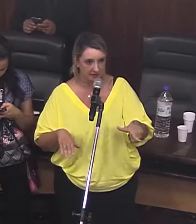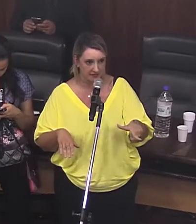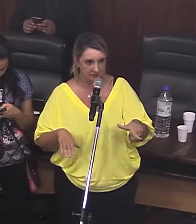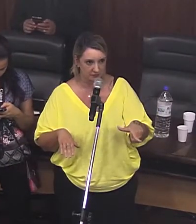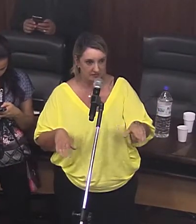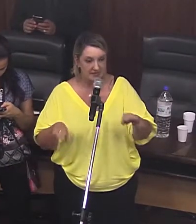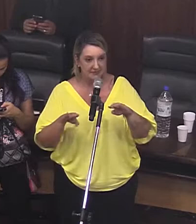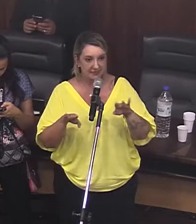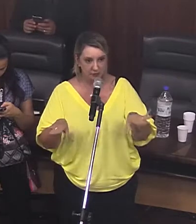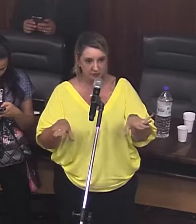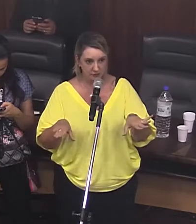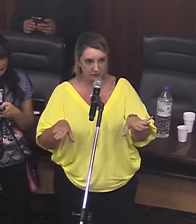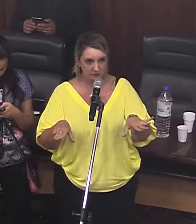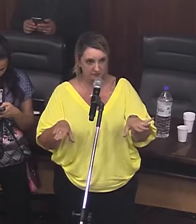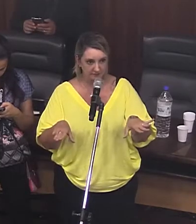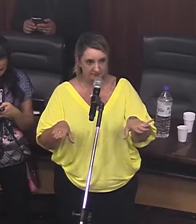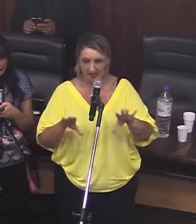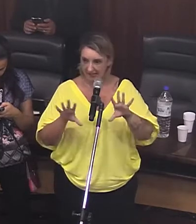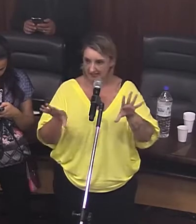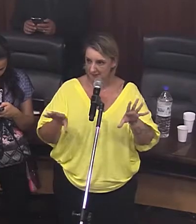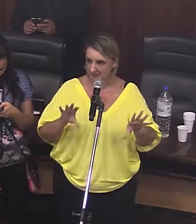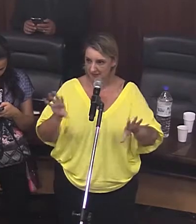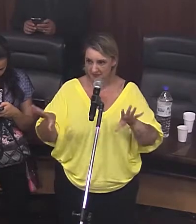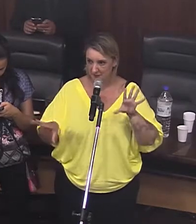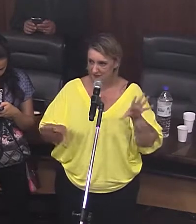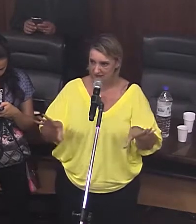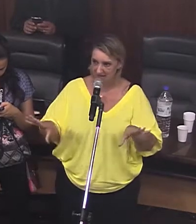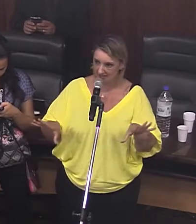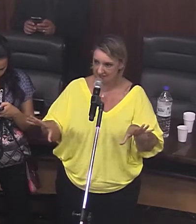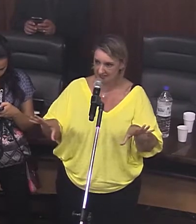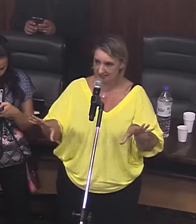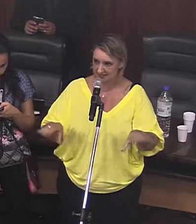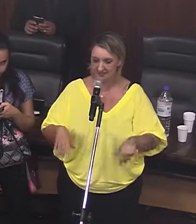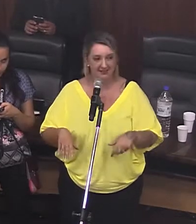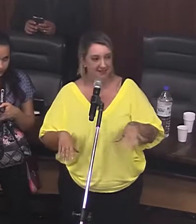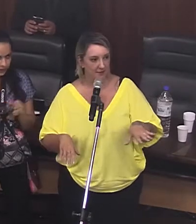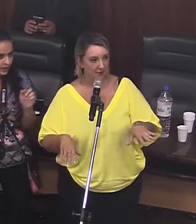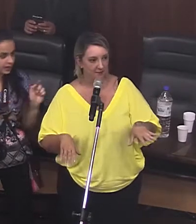Adalberto, tá todo mundo ali pegando as fotinhos, tá bom?